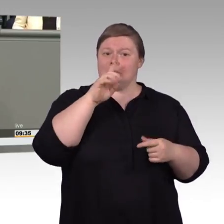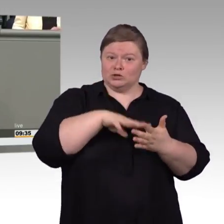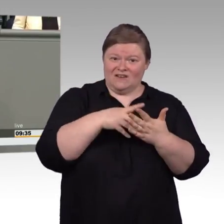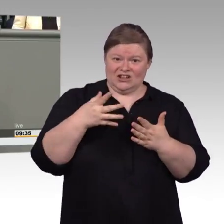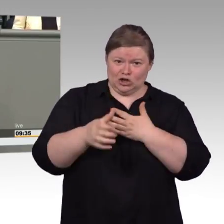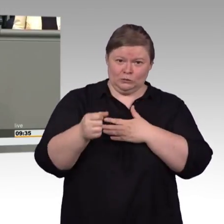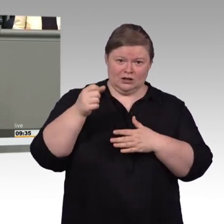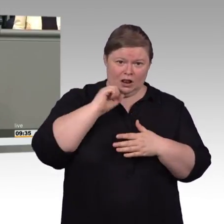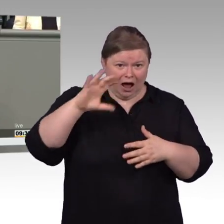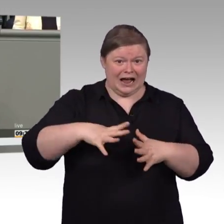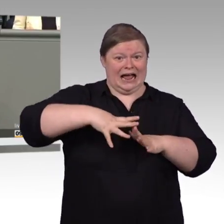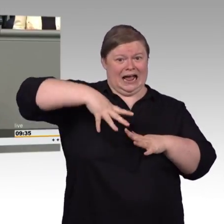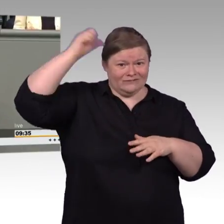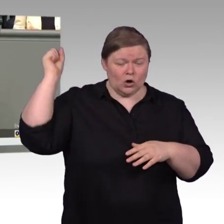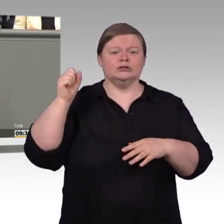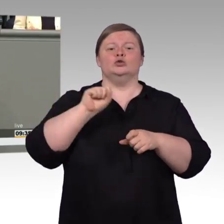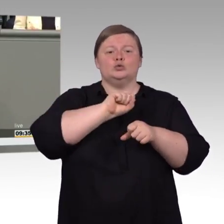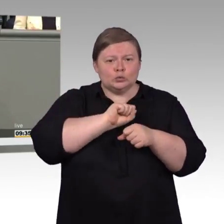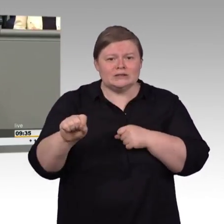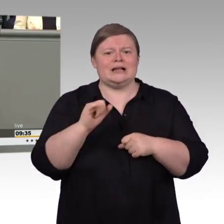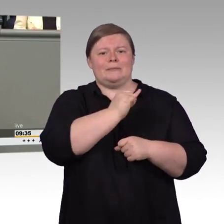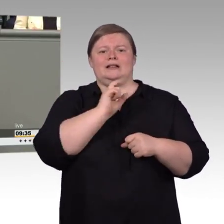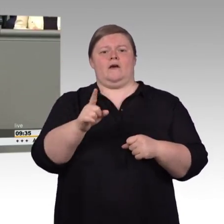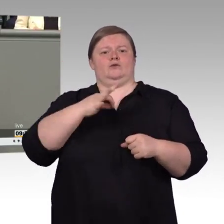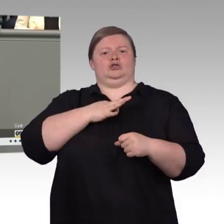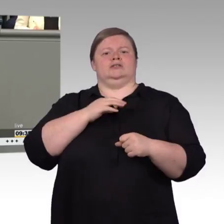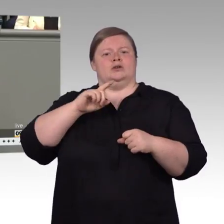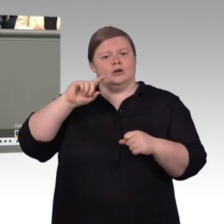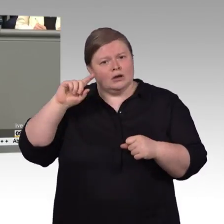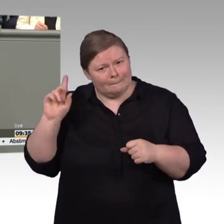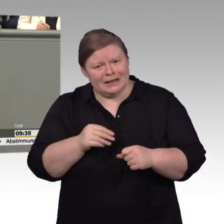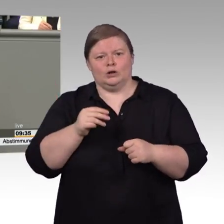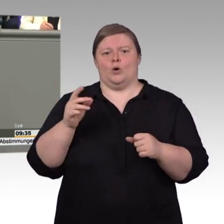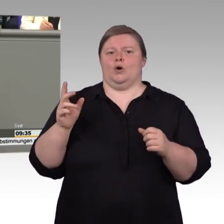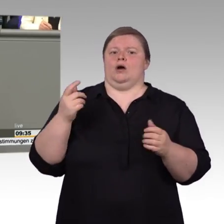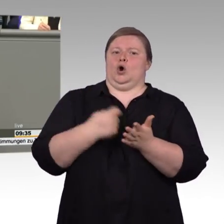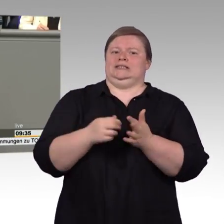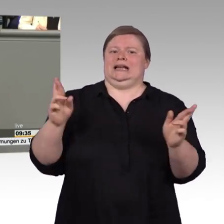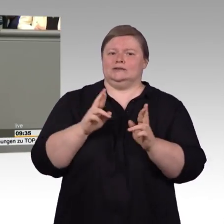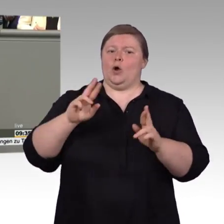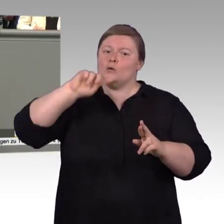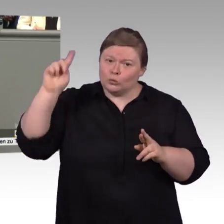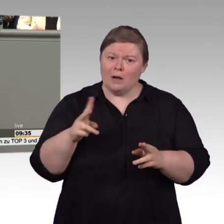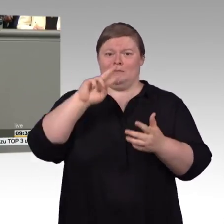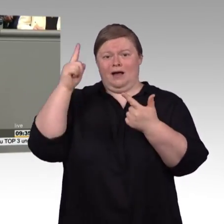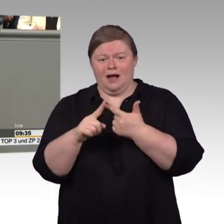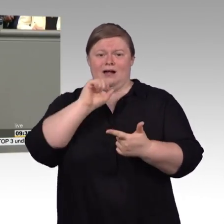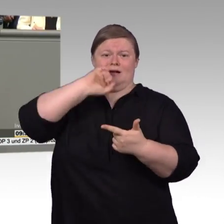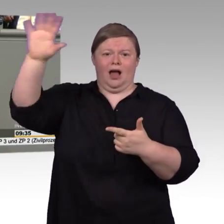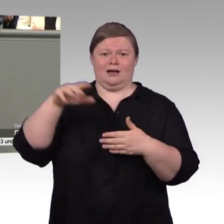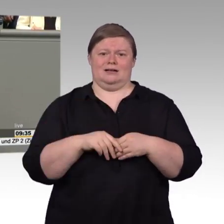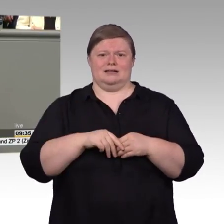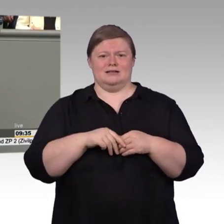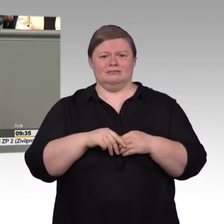der genau diese Punkte benennt. Die Verbraucherschutzverbände, die stehen nach Ihrem Entwurf vor einem großen